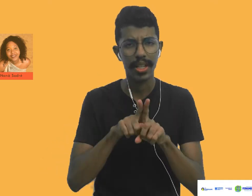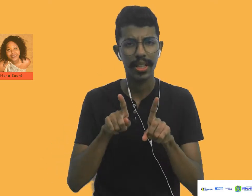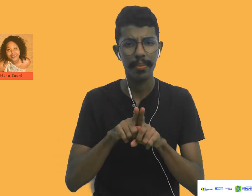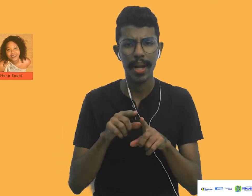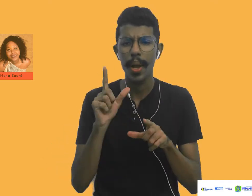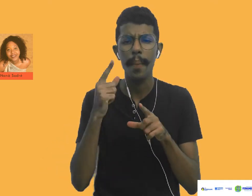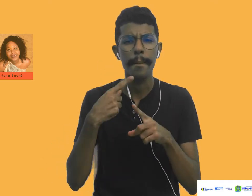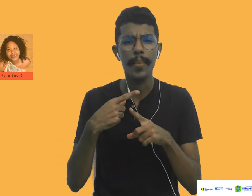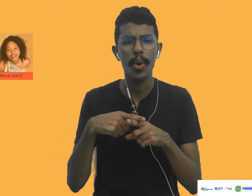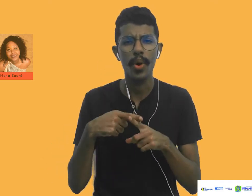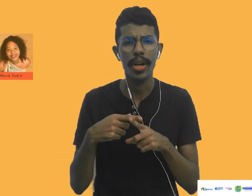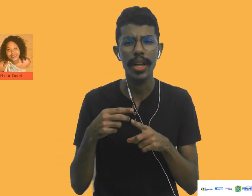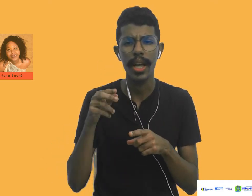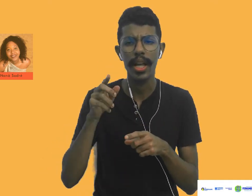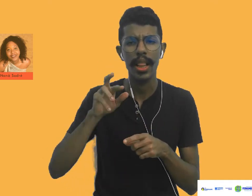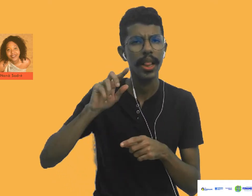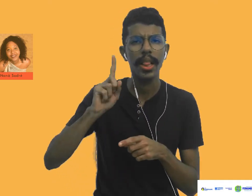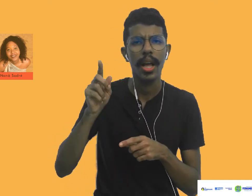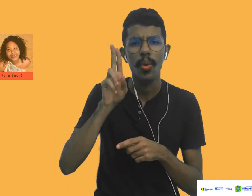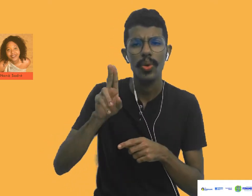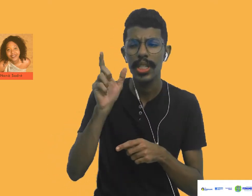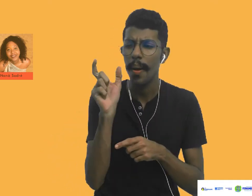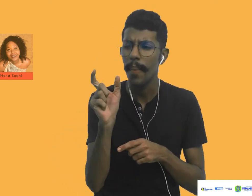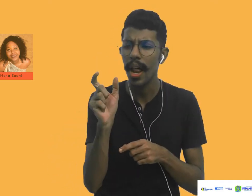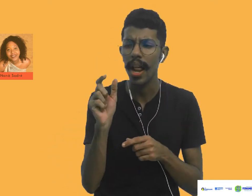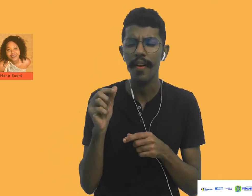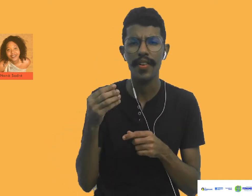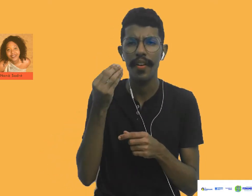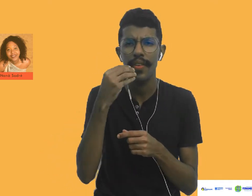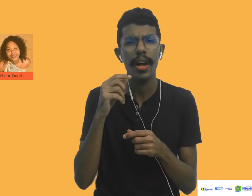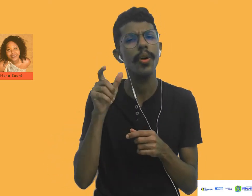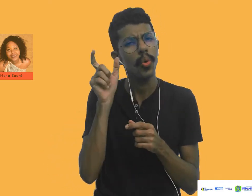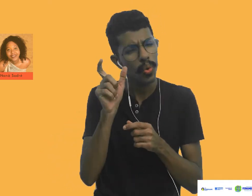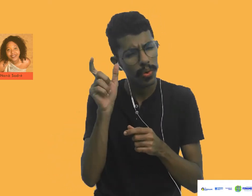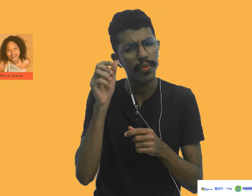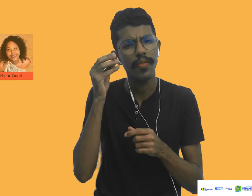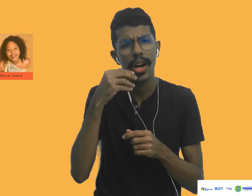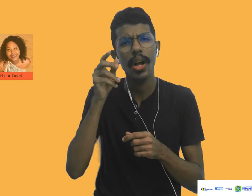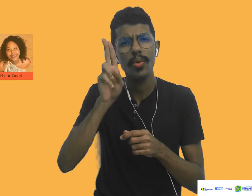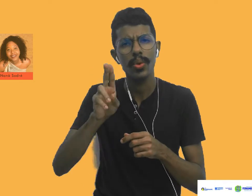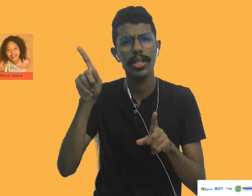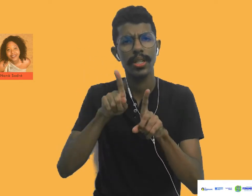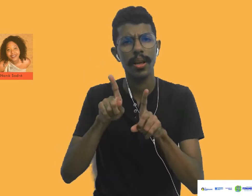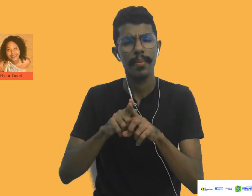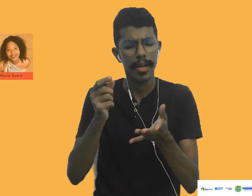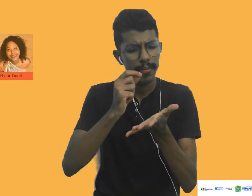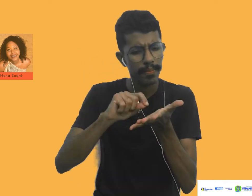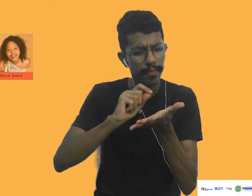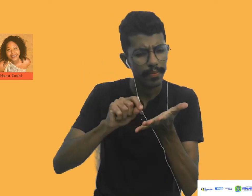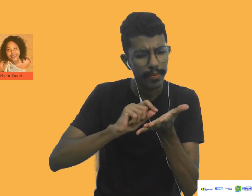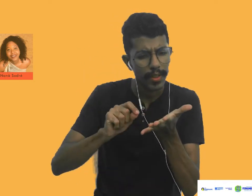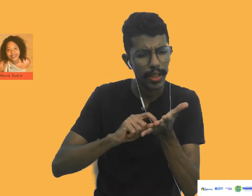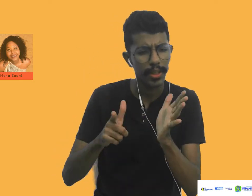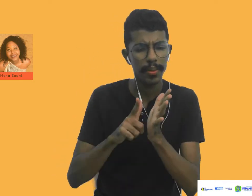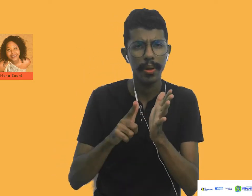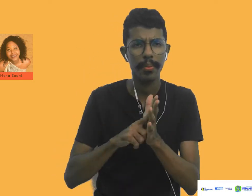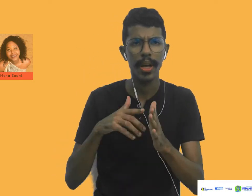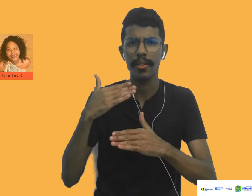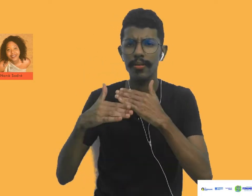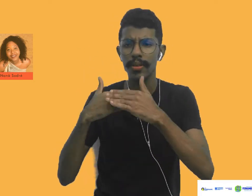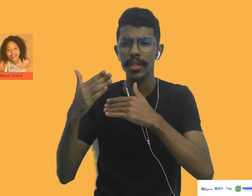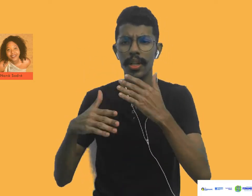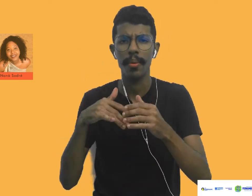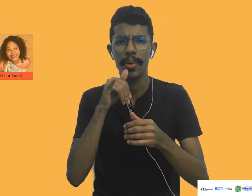não sermos frágeis, né? E que nem tudo tem que estar nas nossas costas, né? Que você coloque isso no papel, você